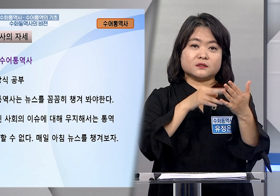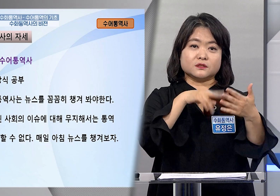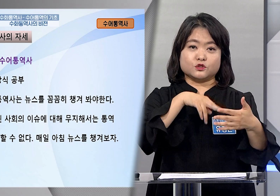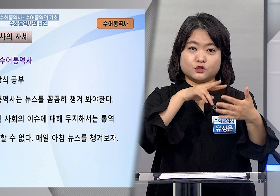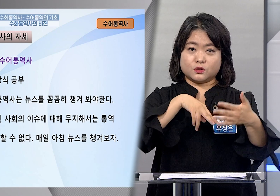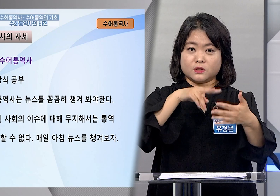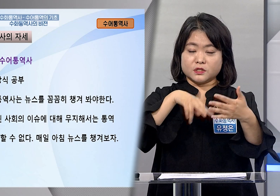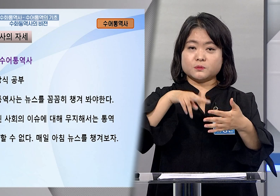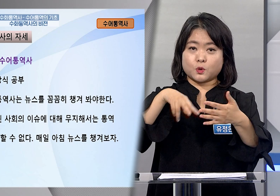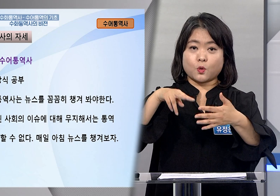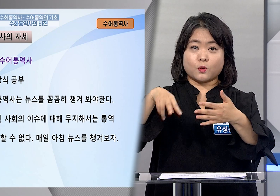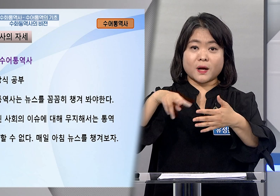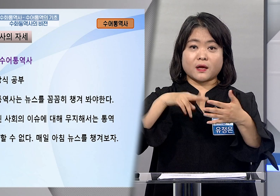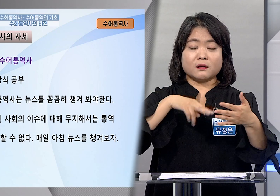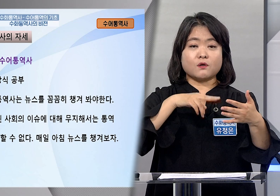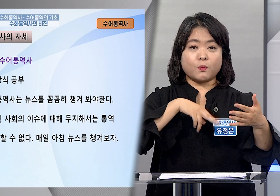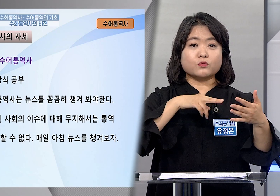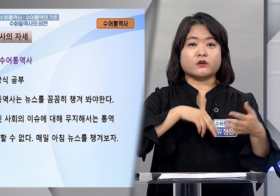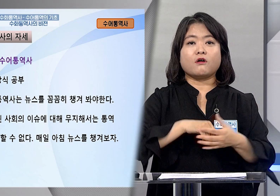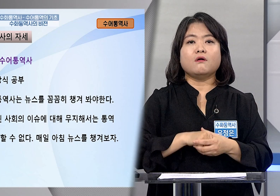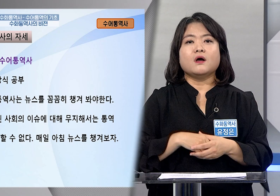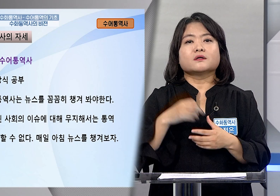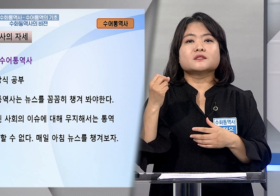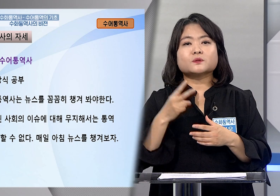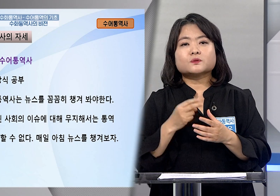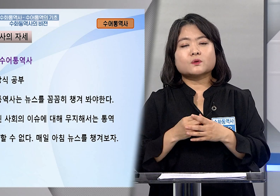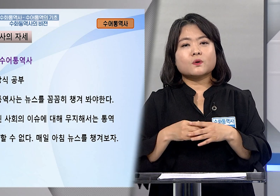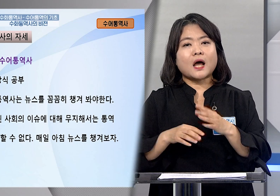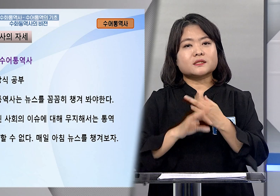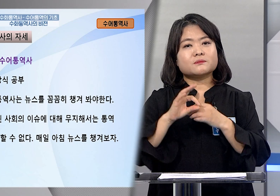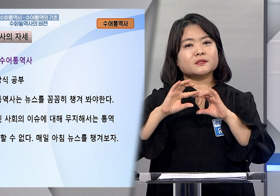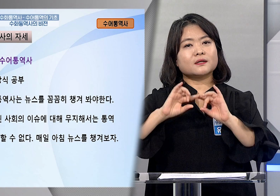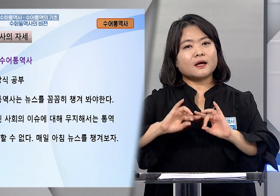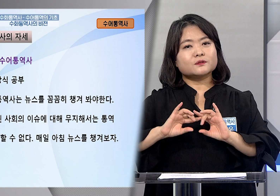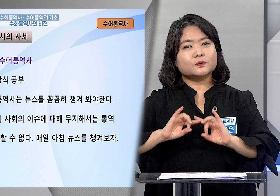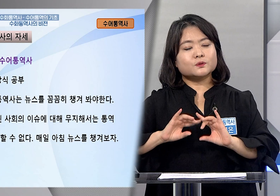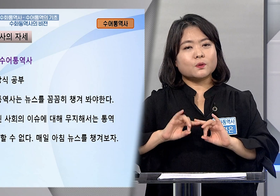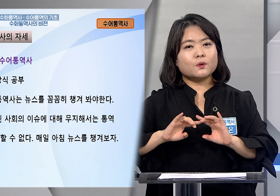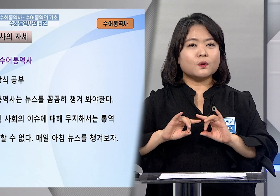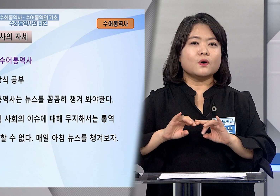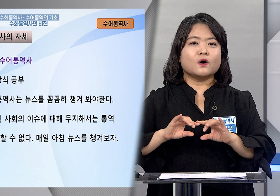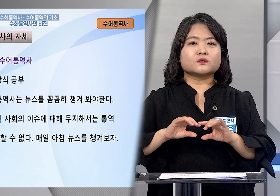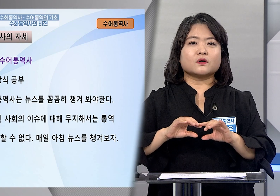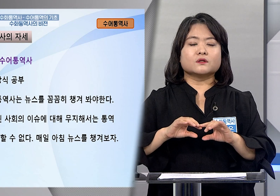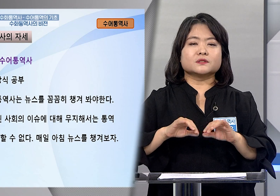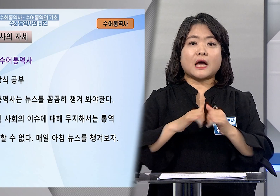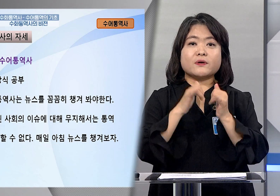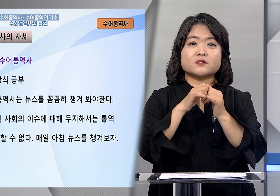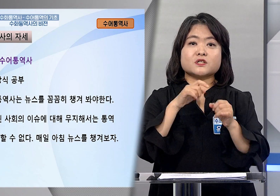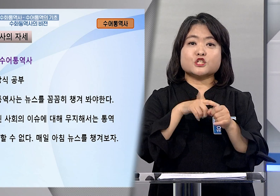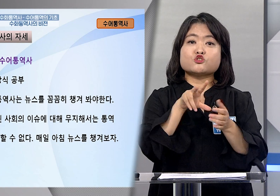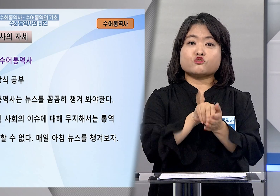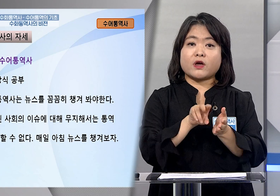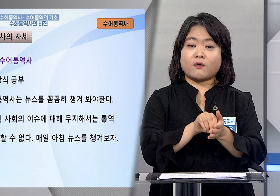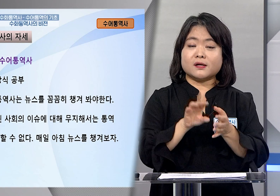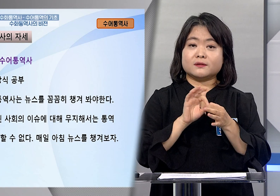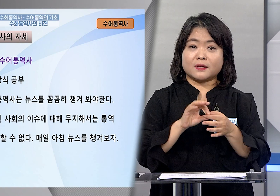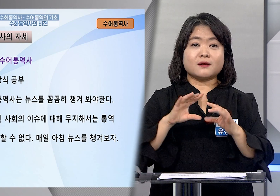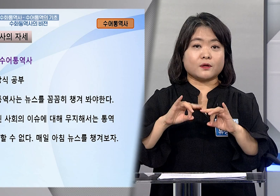기사들은 열심히 꼼꼼하게 읽어보고요. 그리고 또 아침마다 라디오도 어떤 사회적인 이슈에 관련된